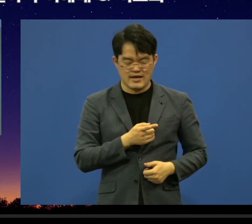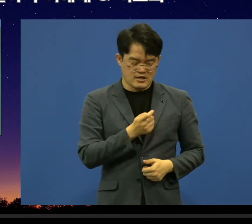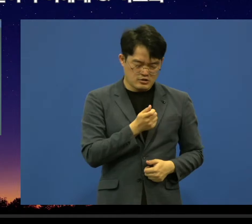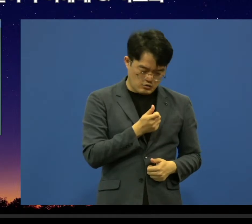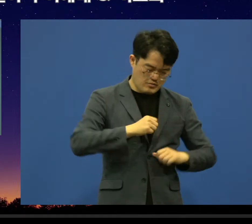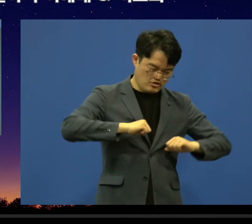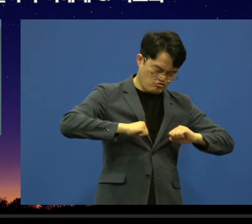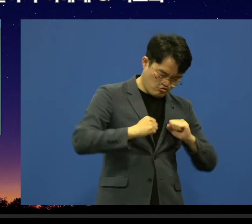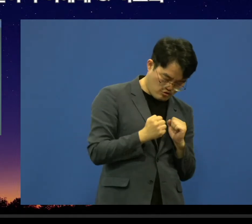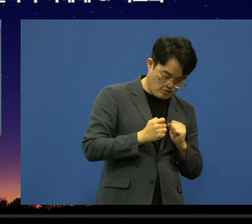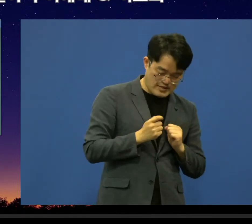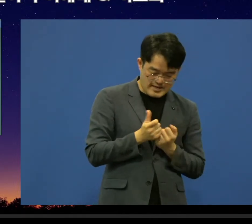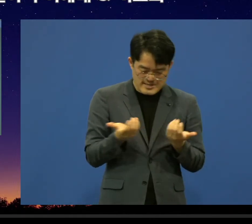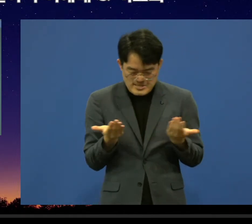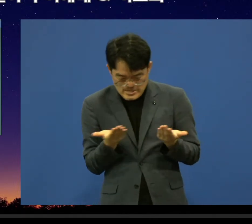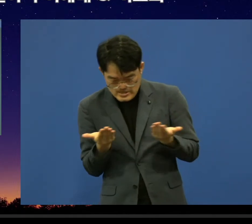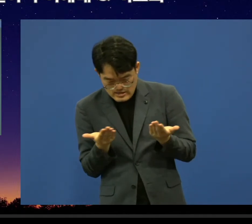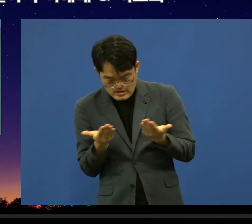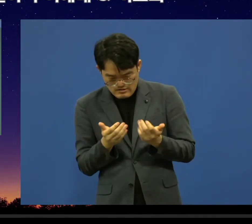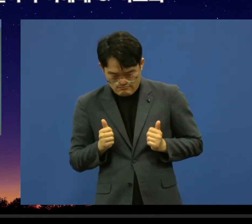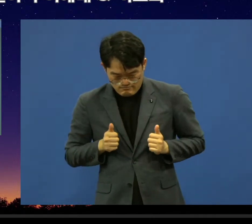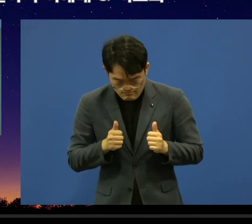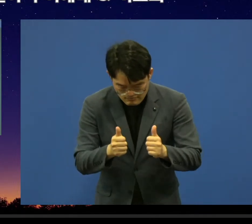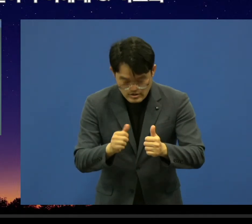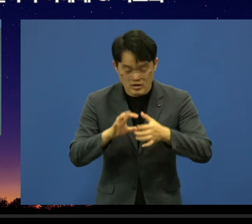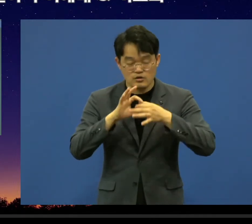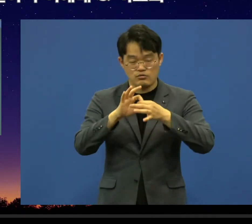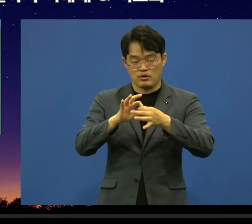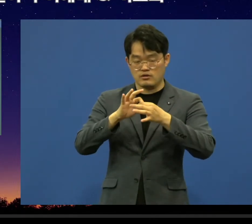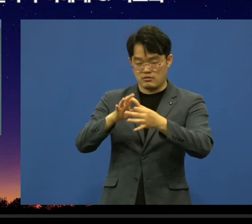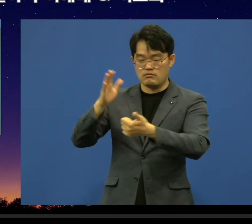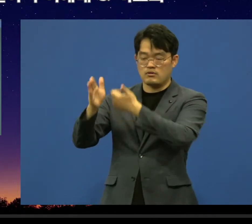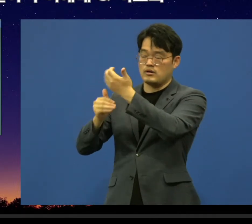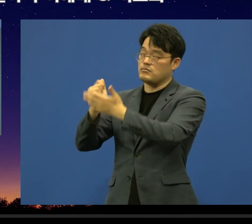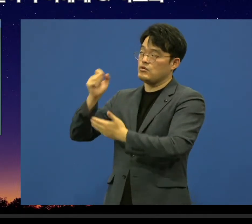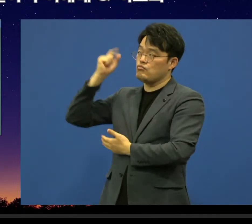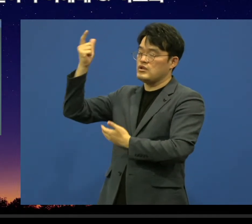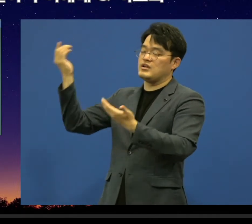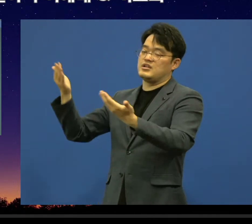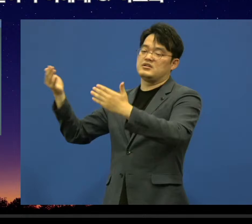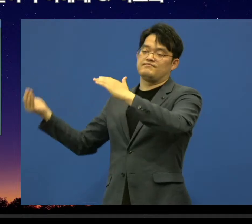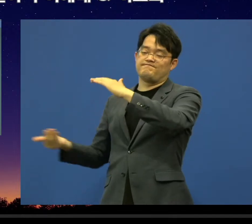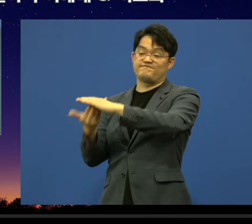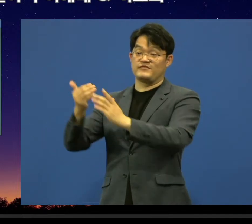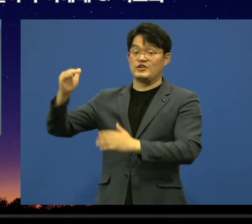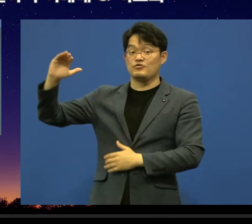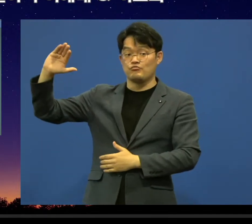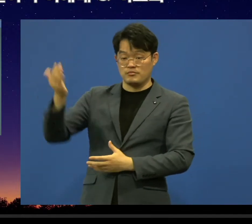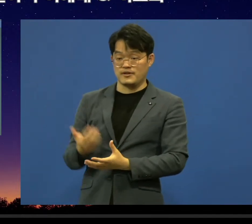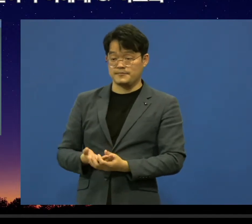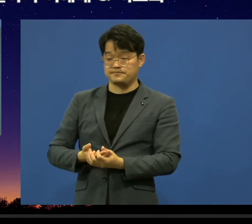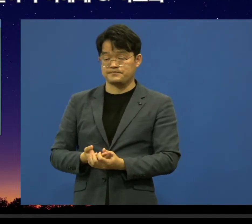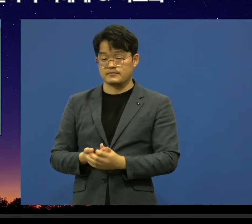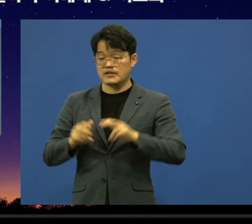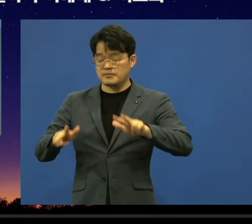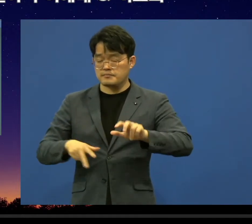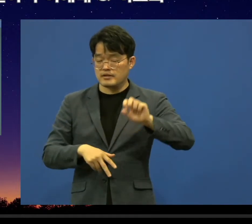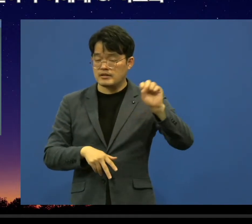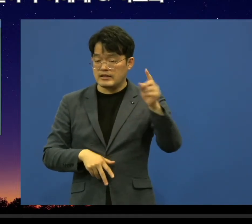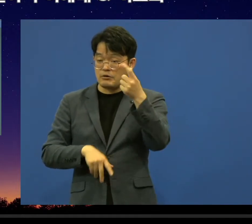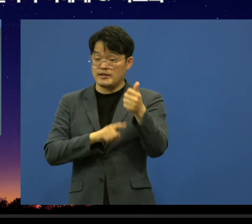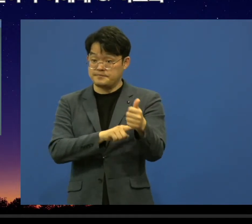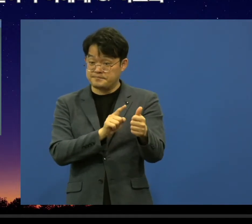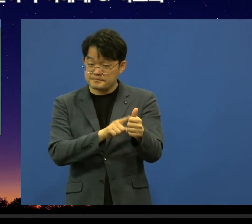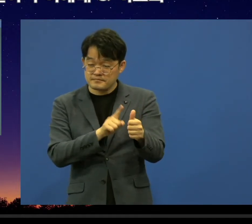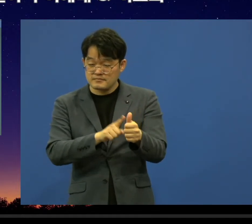전환점이 될 수 있음을 우리는 기억을 해야 돼요. 이제 하나님은 그렇게 도시락을 들고 가는 이 다윗의 인생을 바꿀